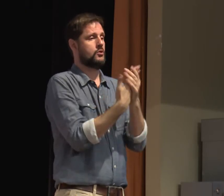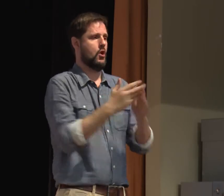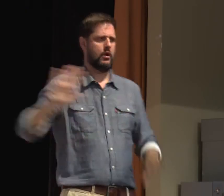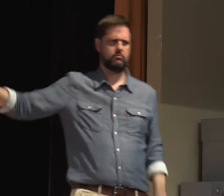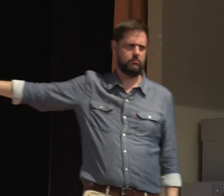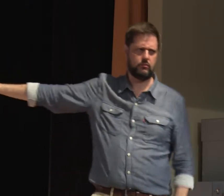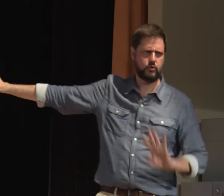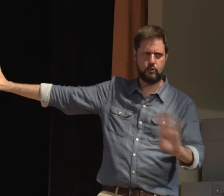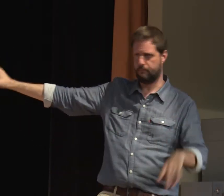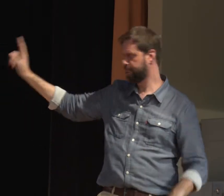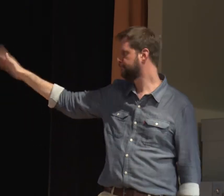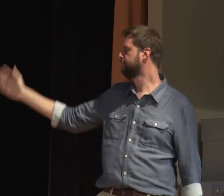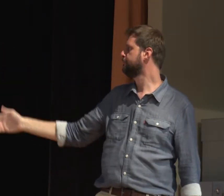que nós queremos na educação bilíngue.